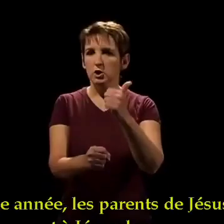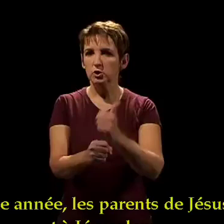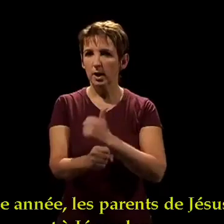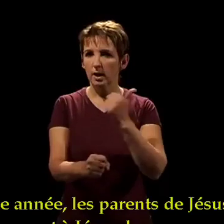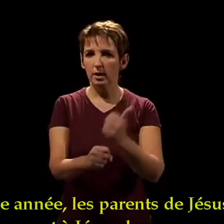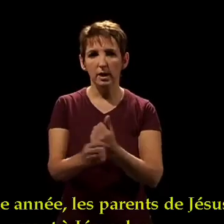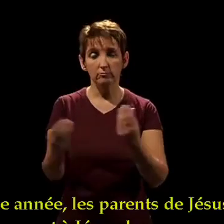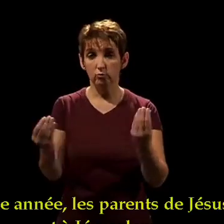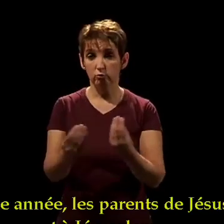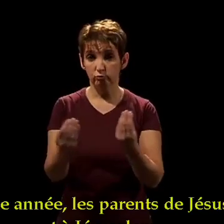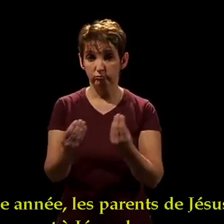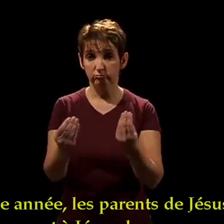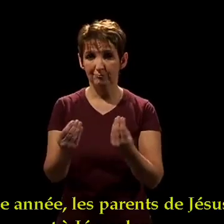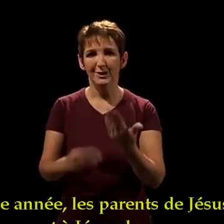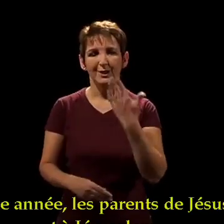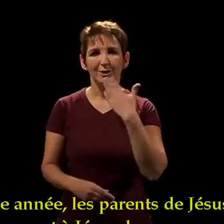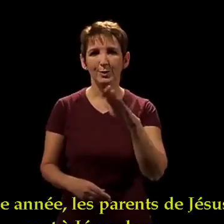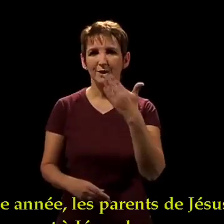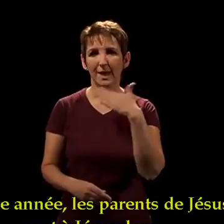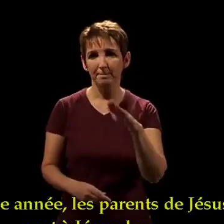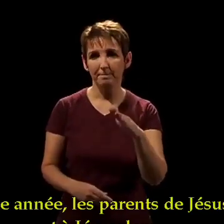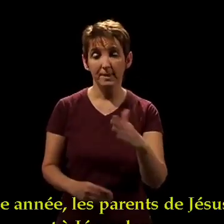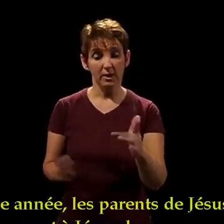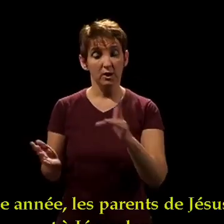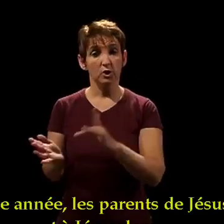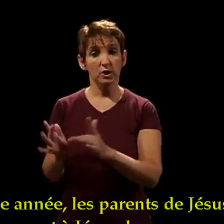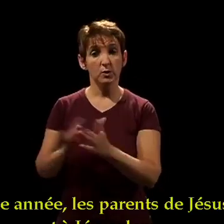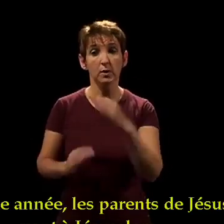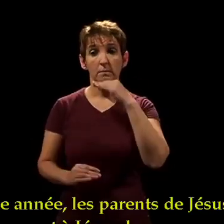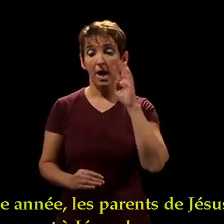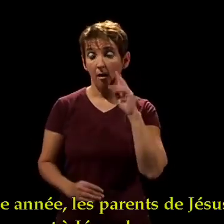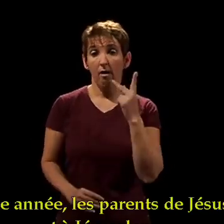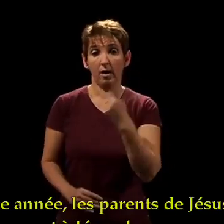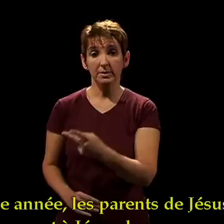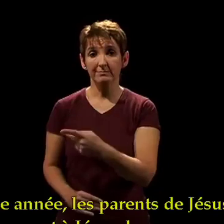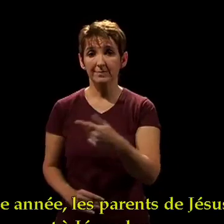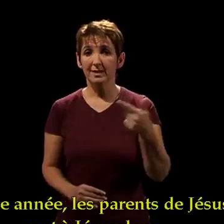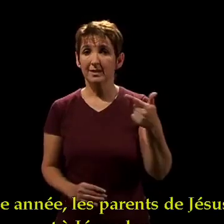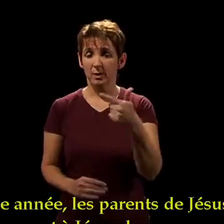Chaque année, les parents de Jésus vont à Jérusalem pour la fête de la Pâque.